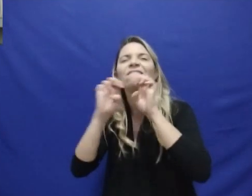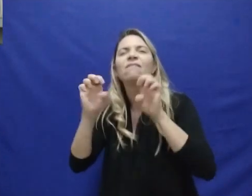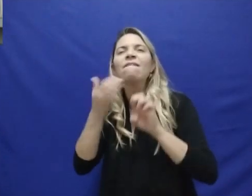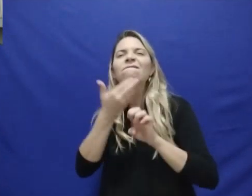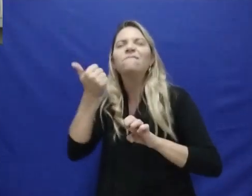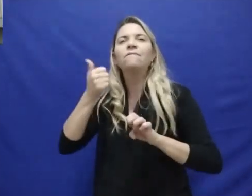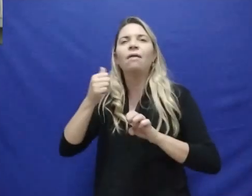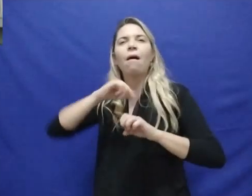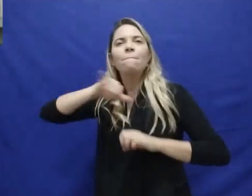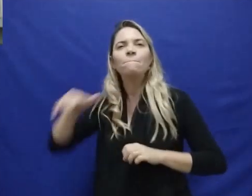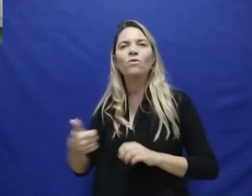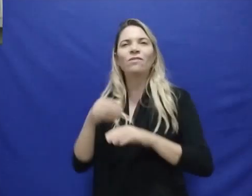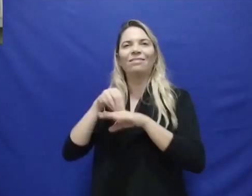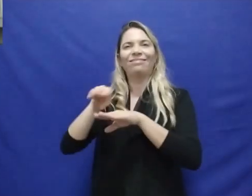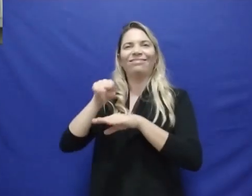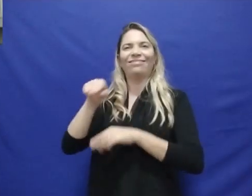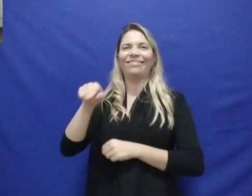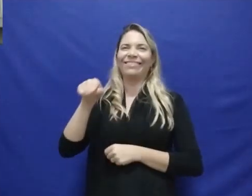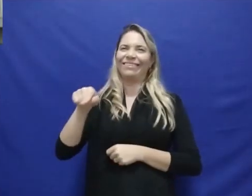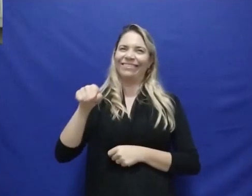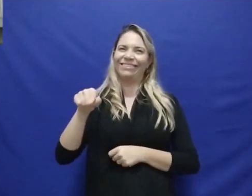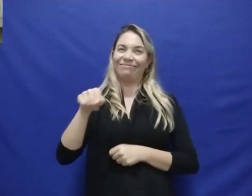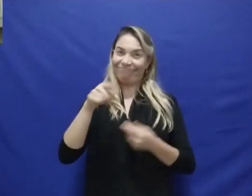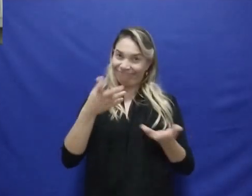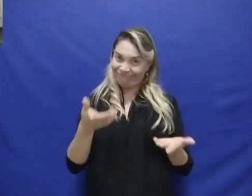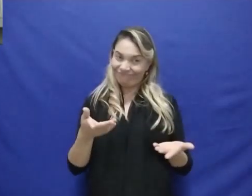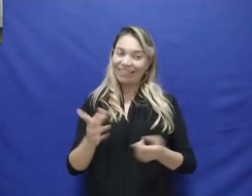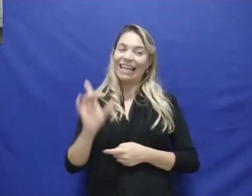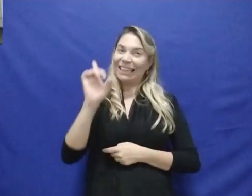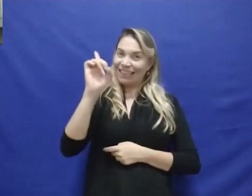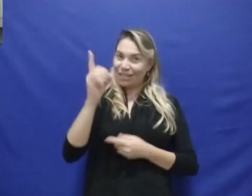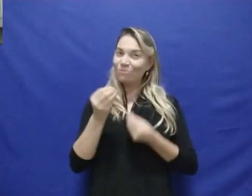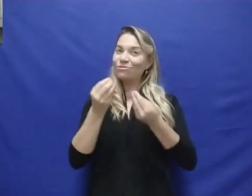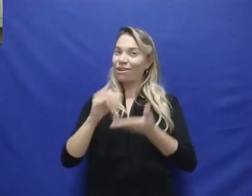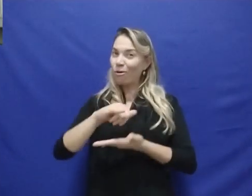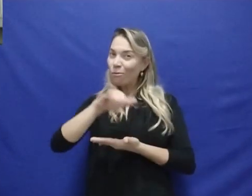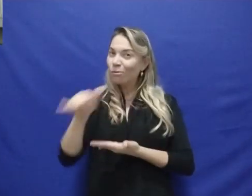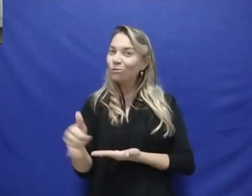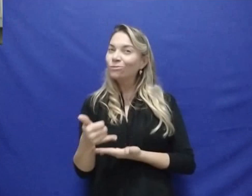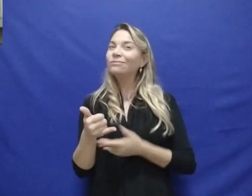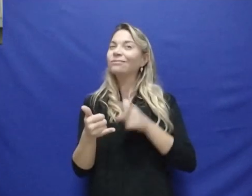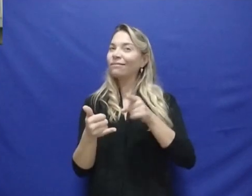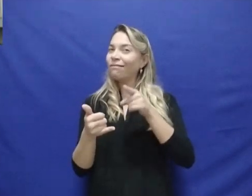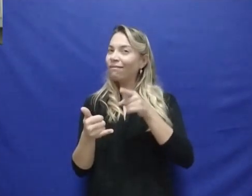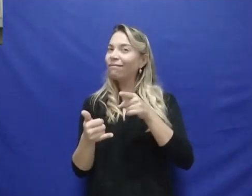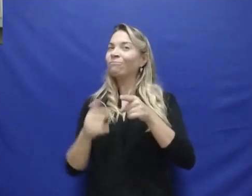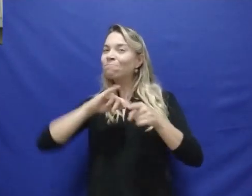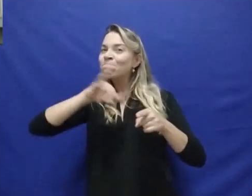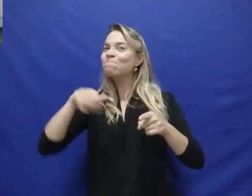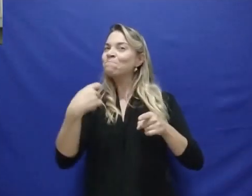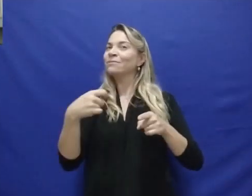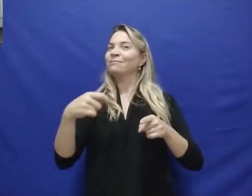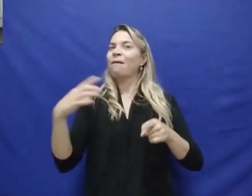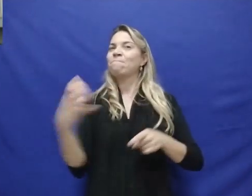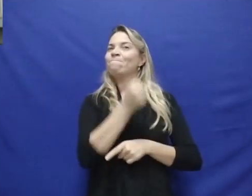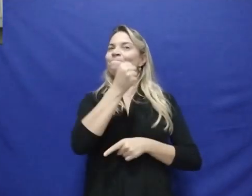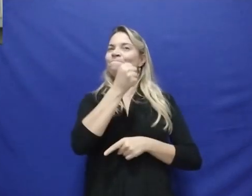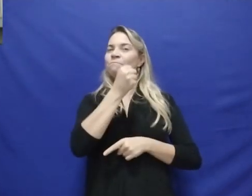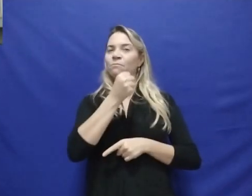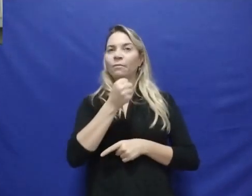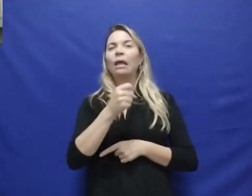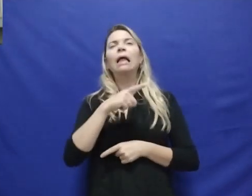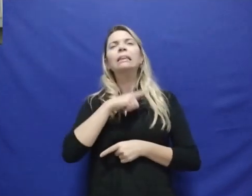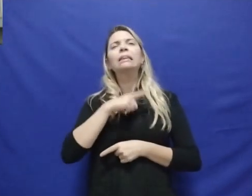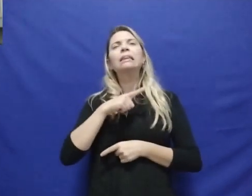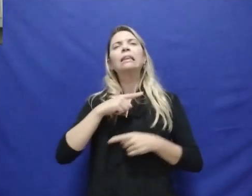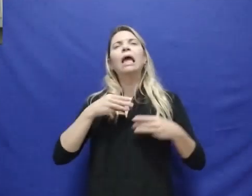Veja as oportunidades dadas por Deus. O primeiro-ministro que talvez mais tenha marcado a história